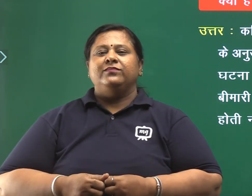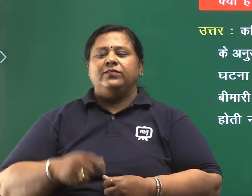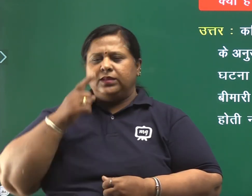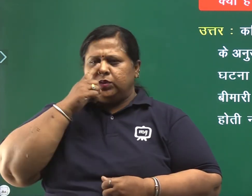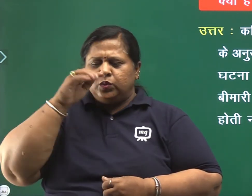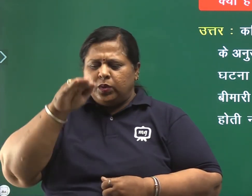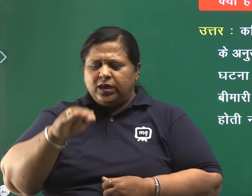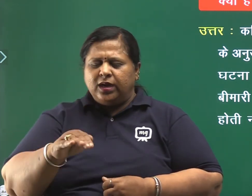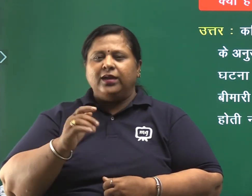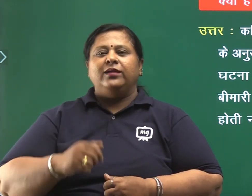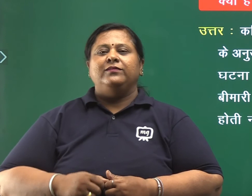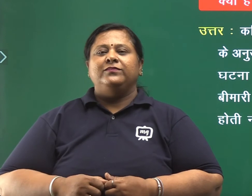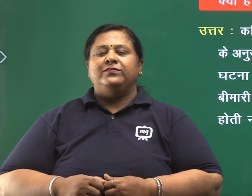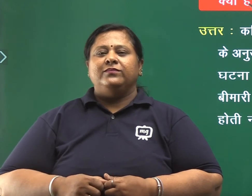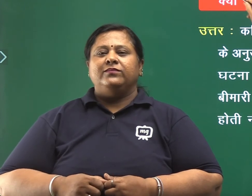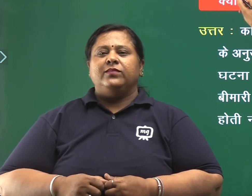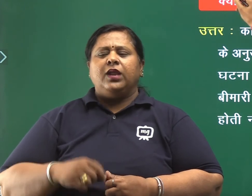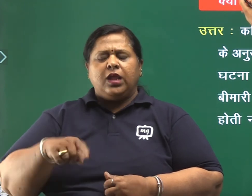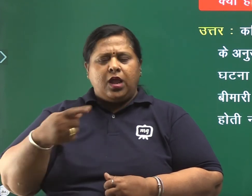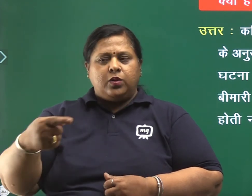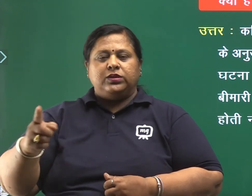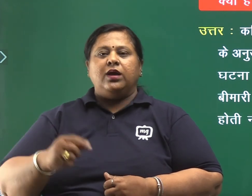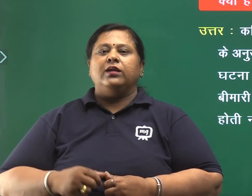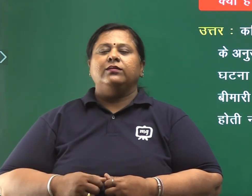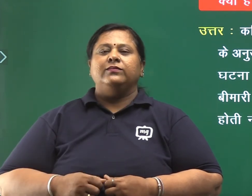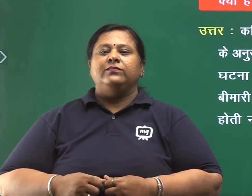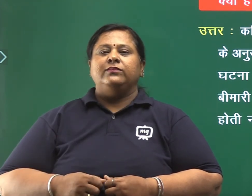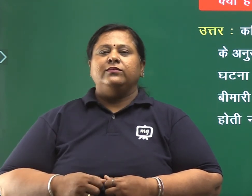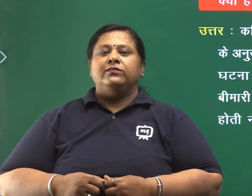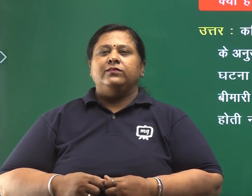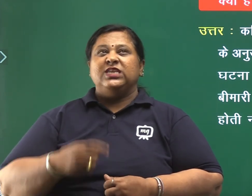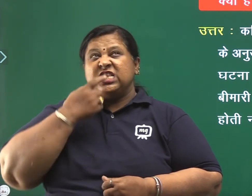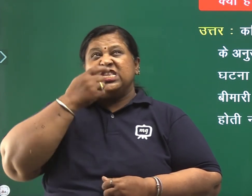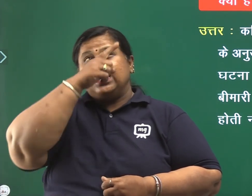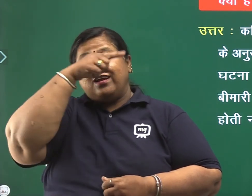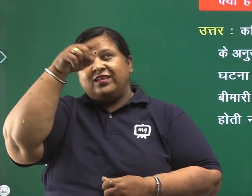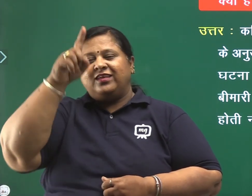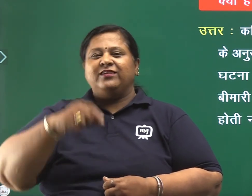छोटी लड़की के अनुसार चाँद की